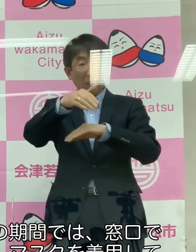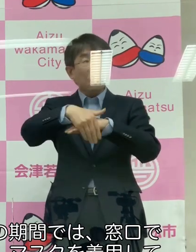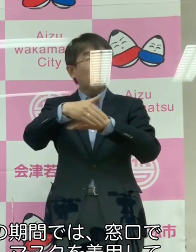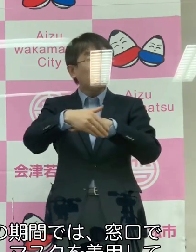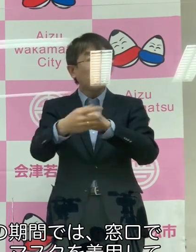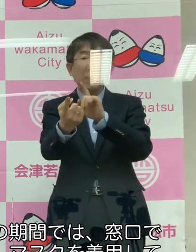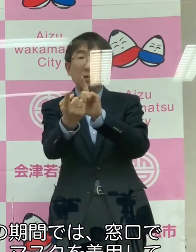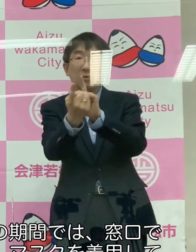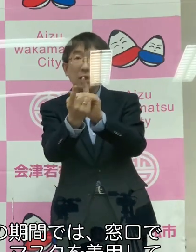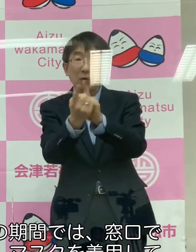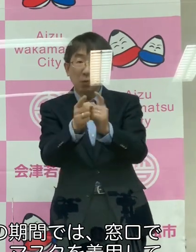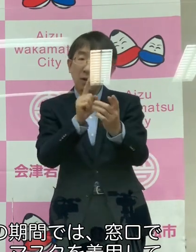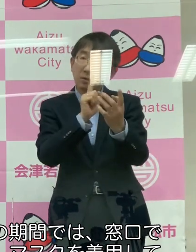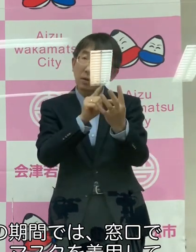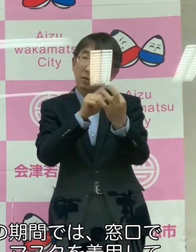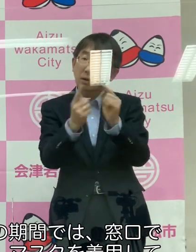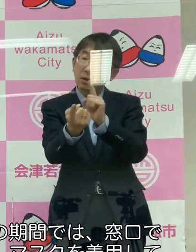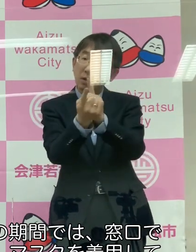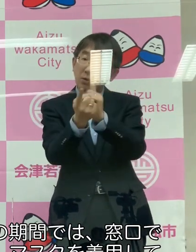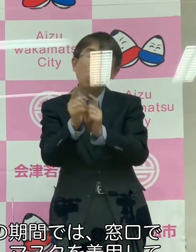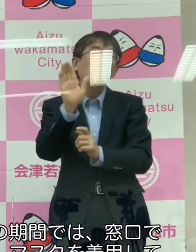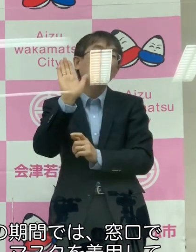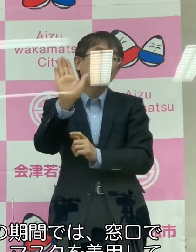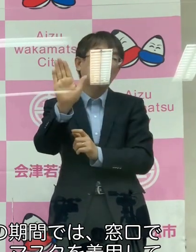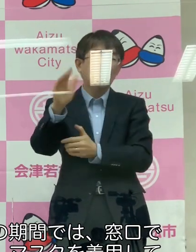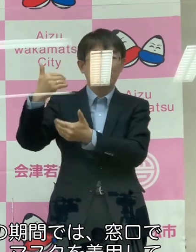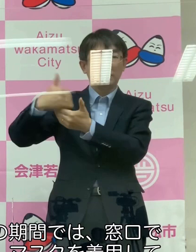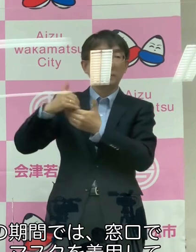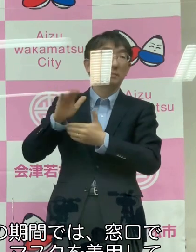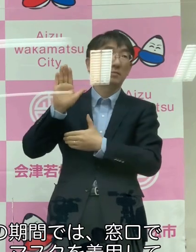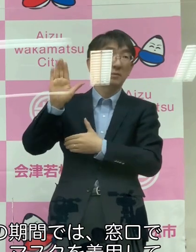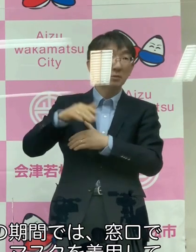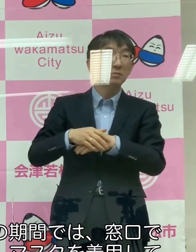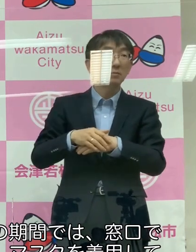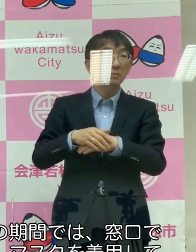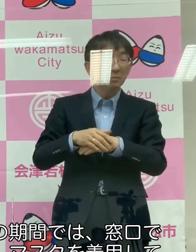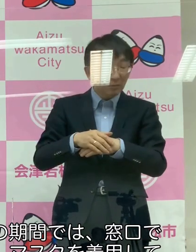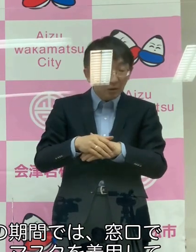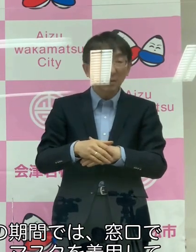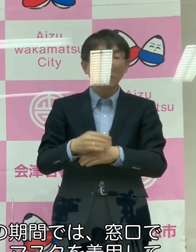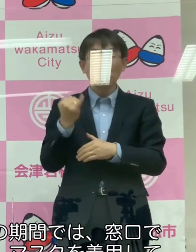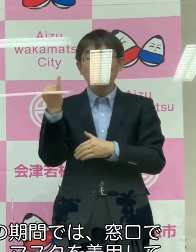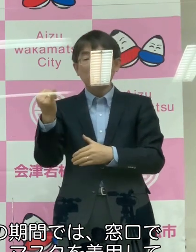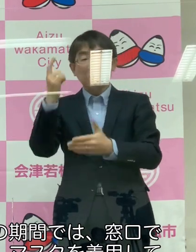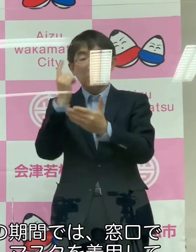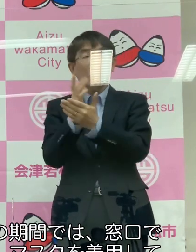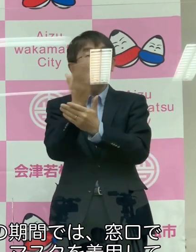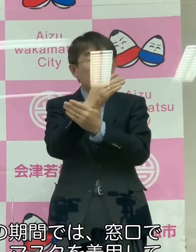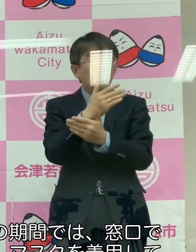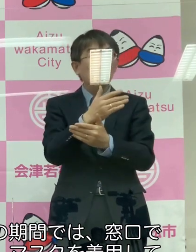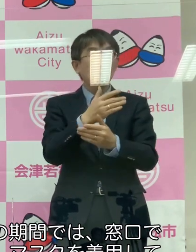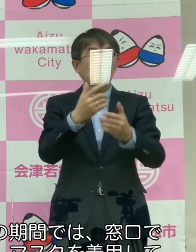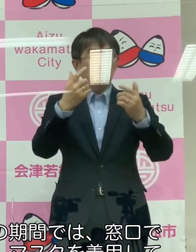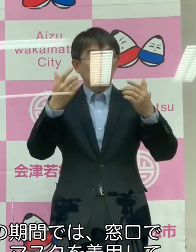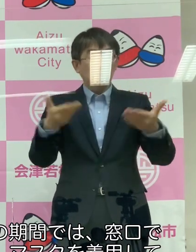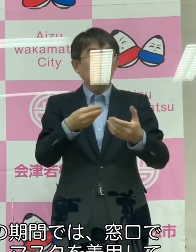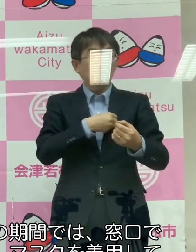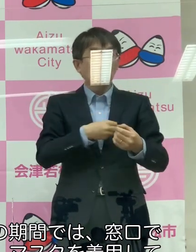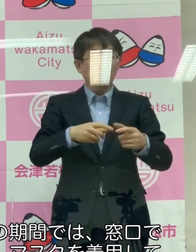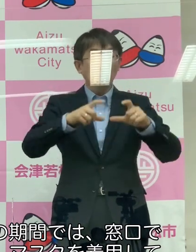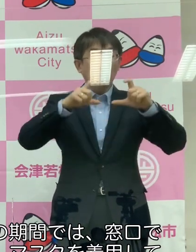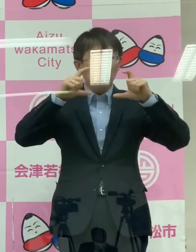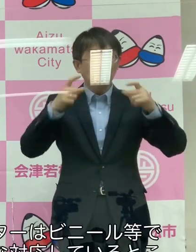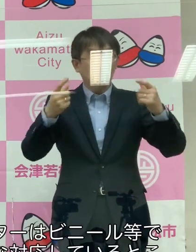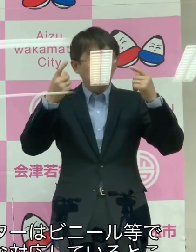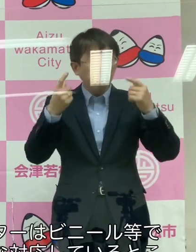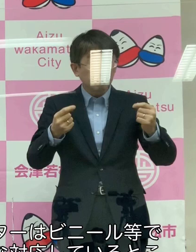応は数件あったとのことでございます。また、当該職員に関わらず、マスクを着用しても仕事をしておりますし、